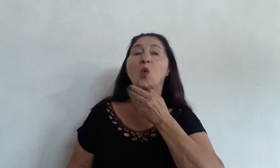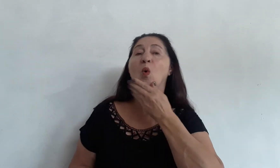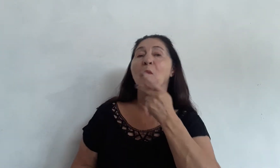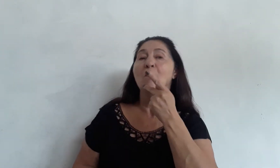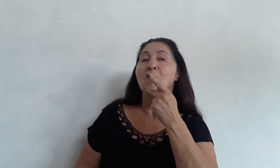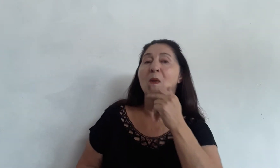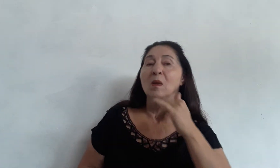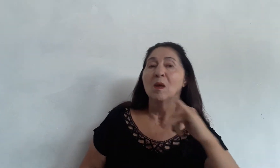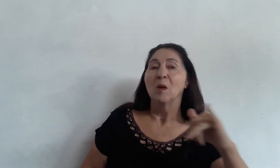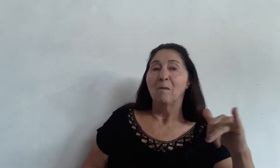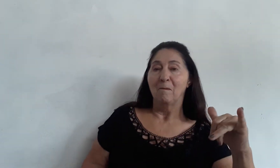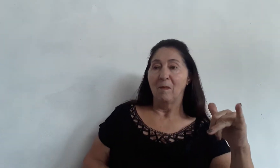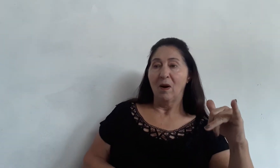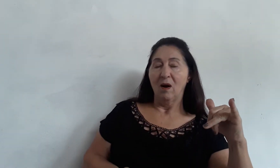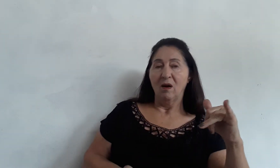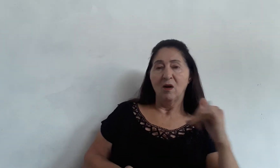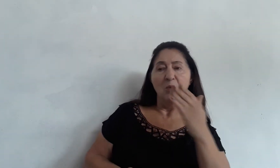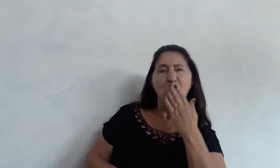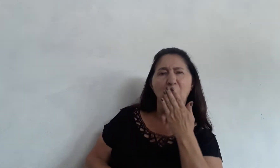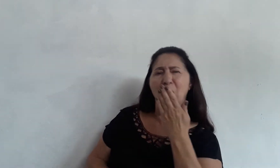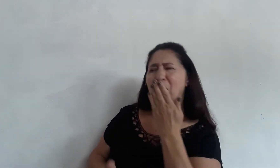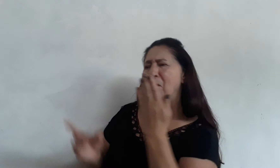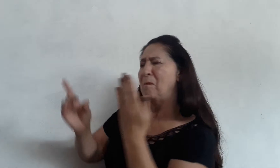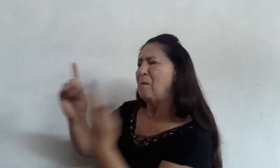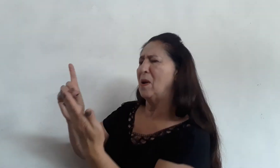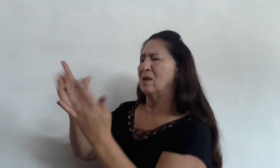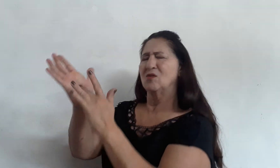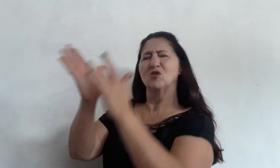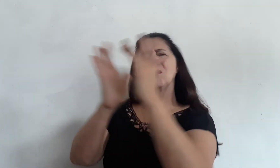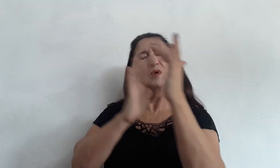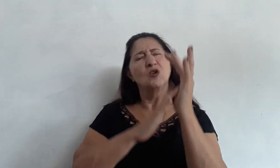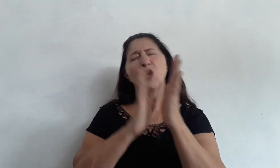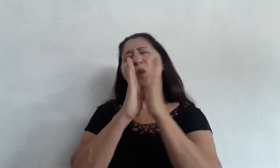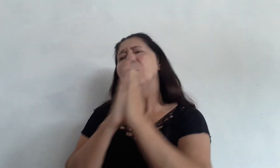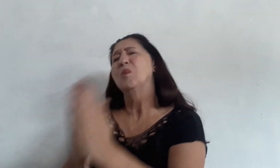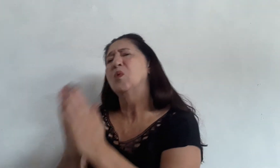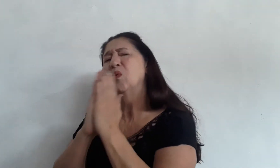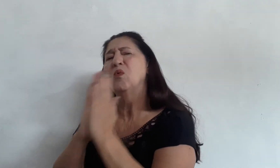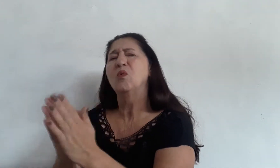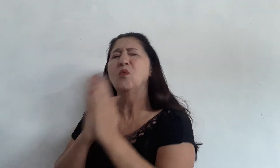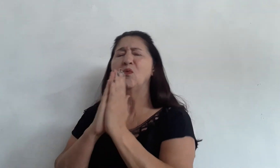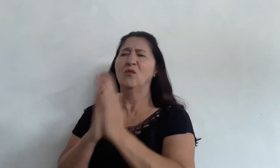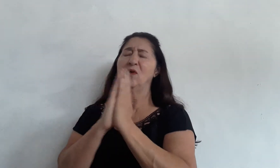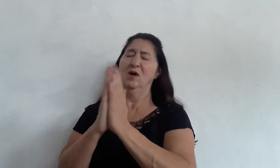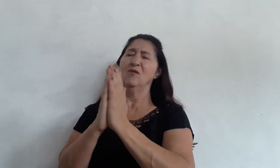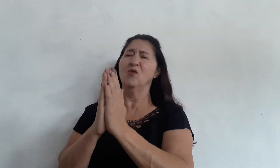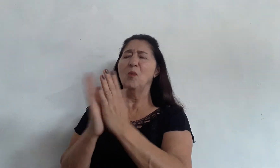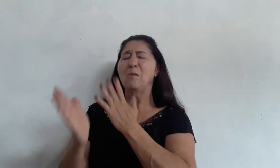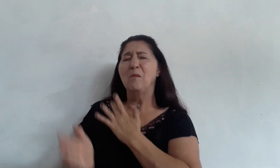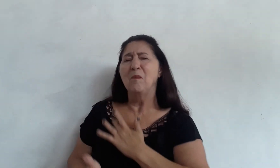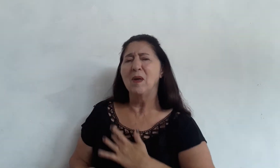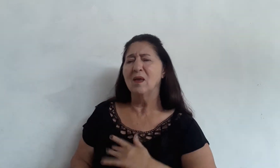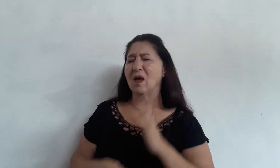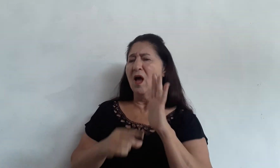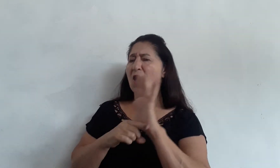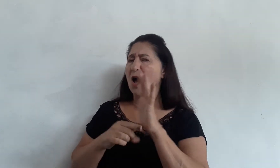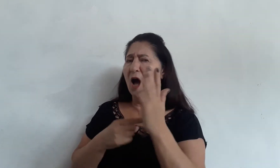quando ele diz, no desespero: "Se podes fazer alguma coisa, tem piedade de nós e ajuda-nos."